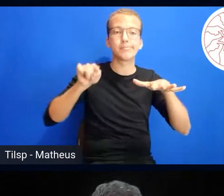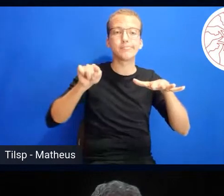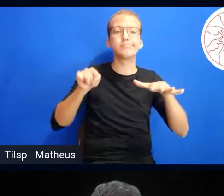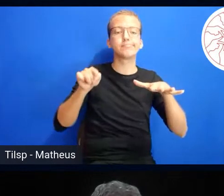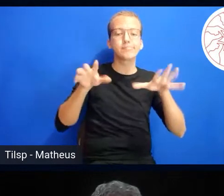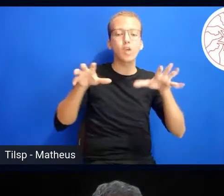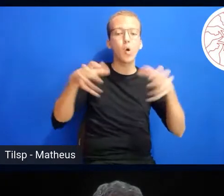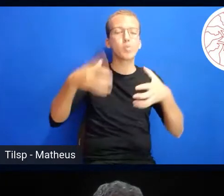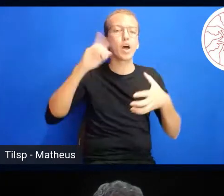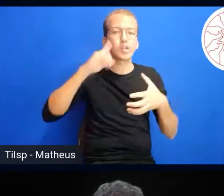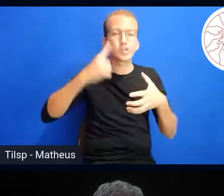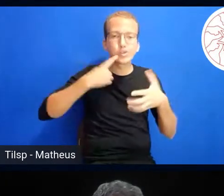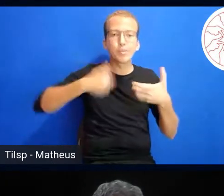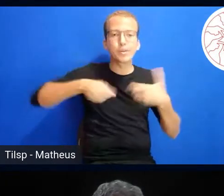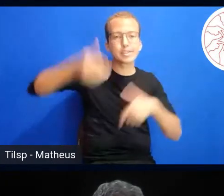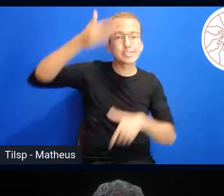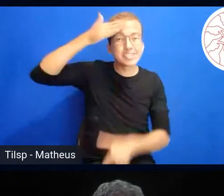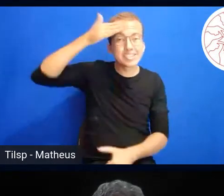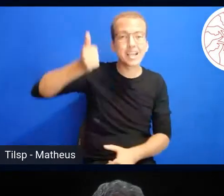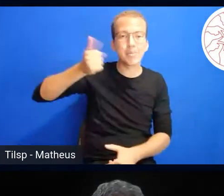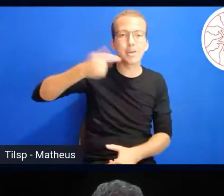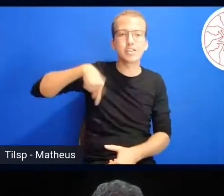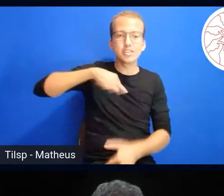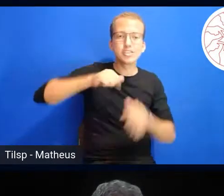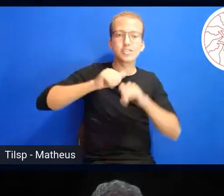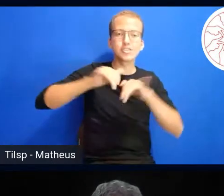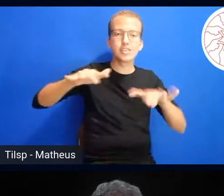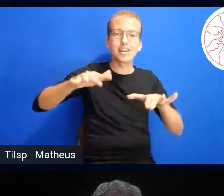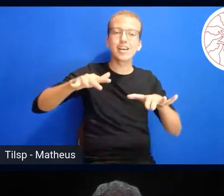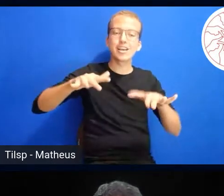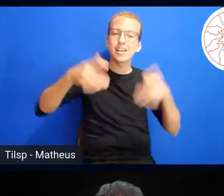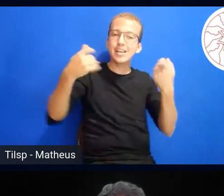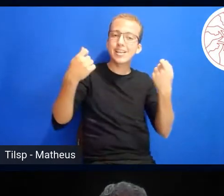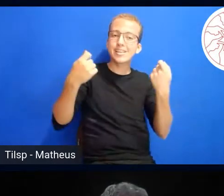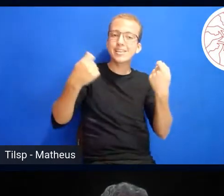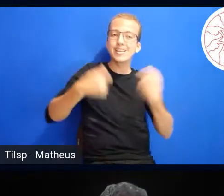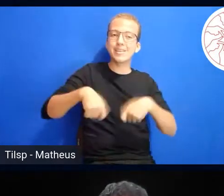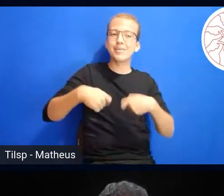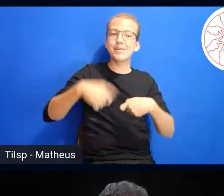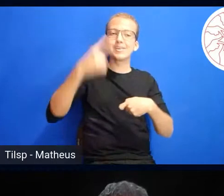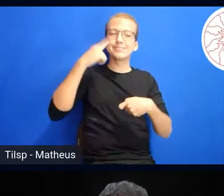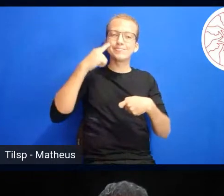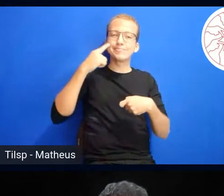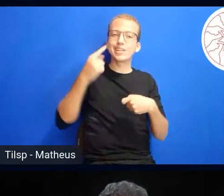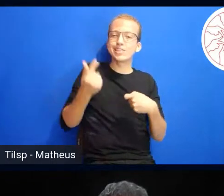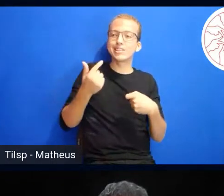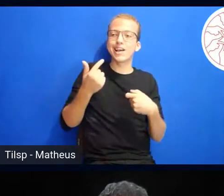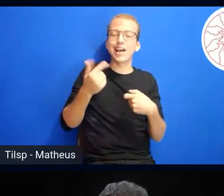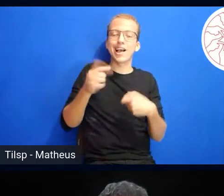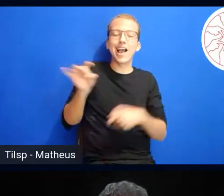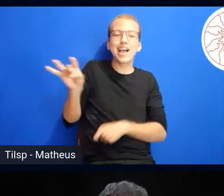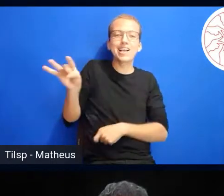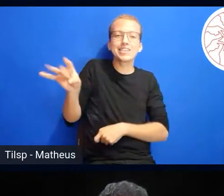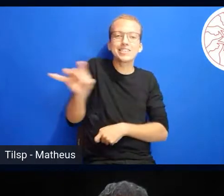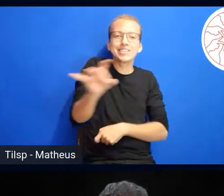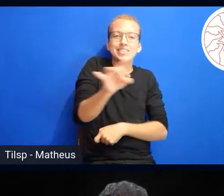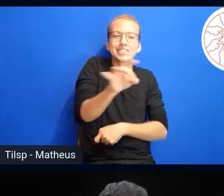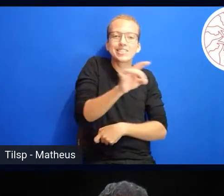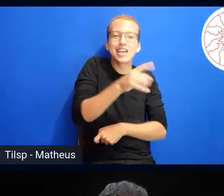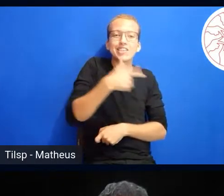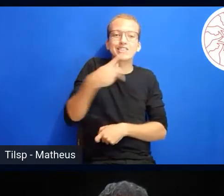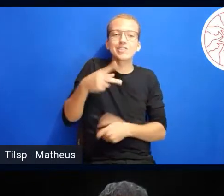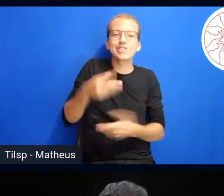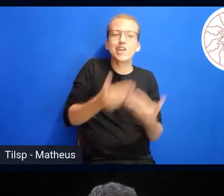que fazer aquele aquele papelzinho de de andurinha, né? cada uma eh cada um